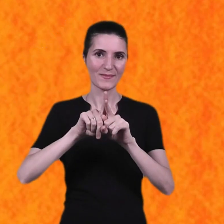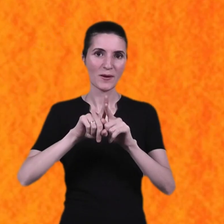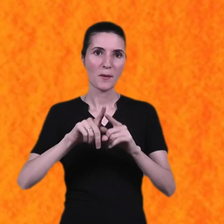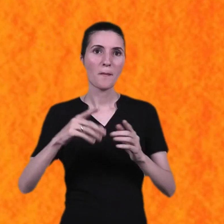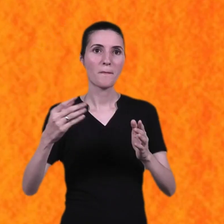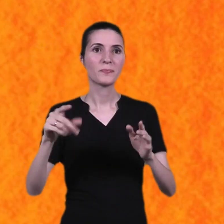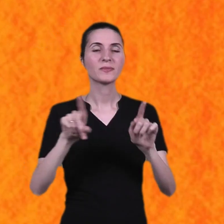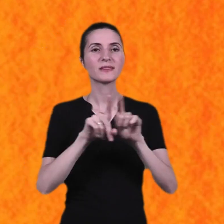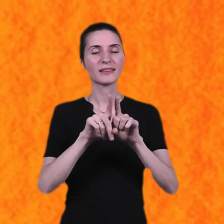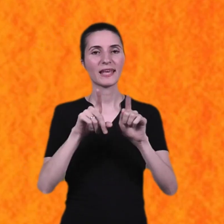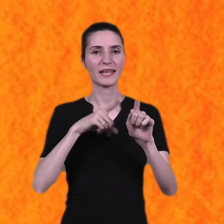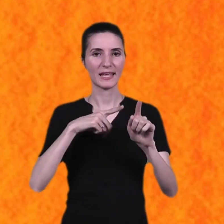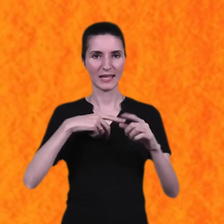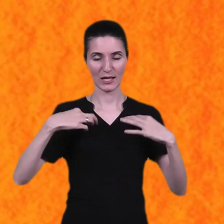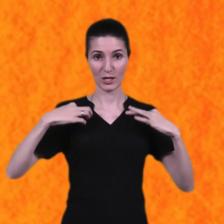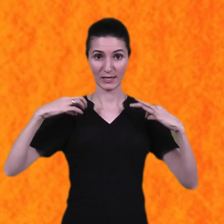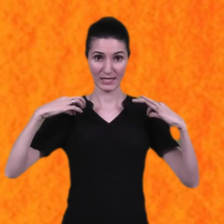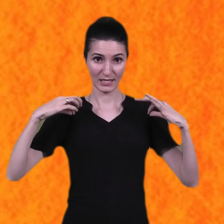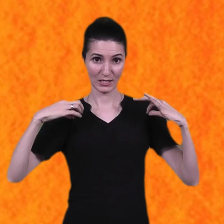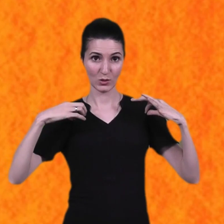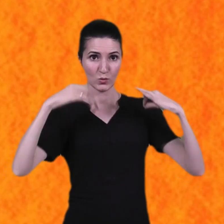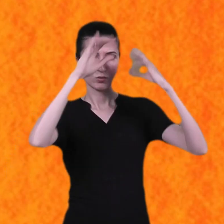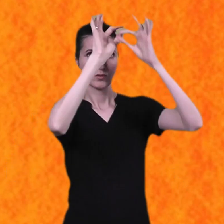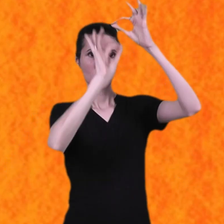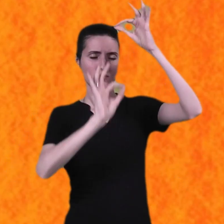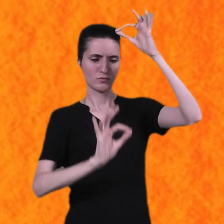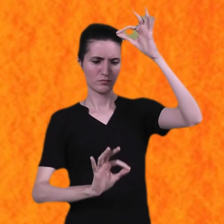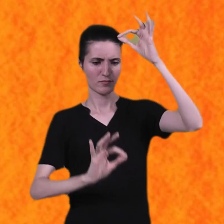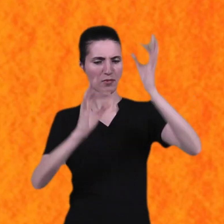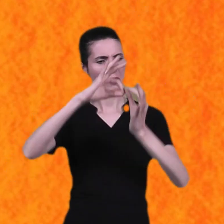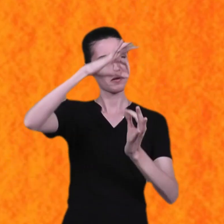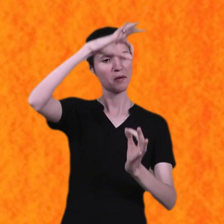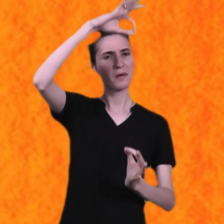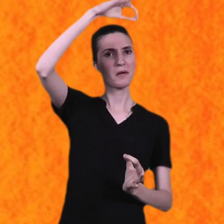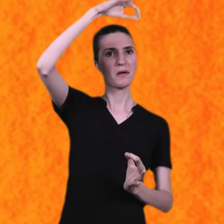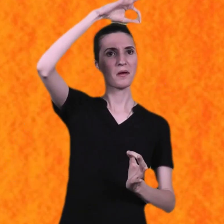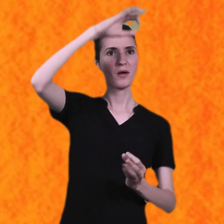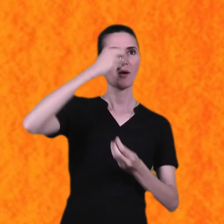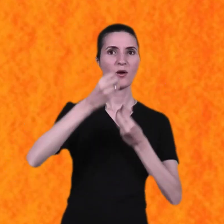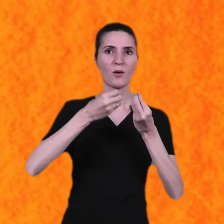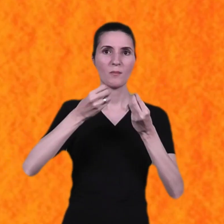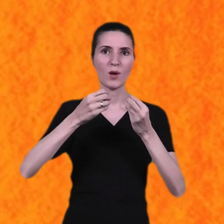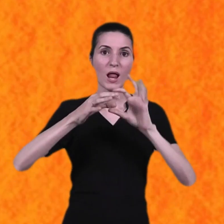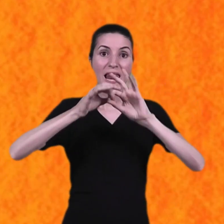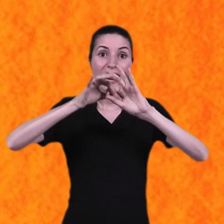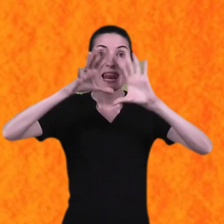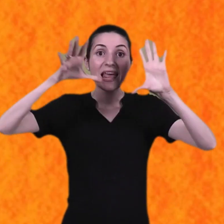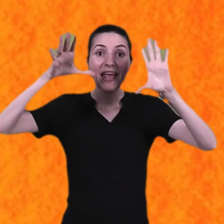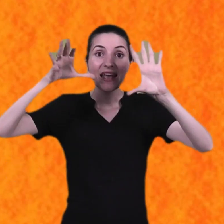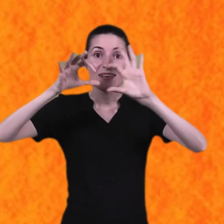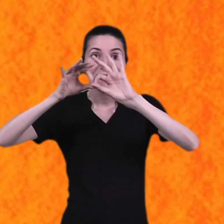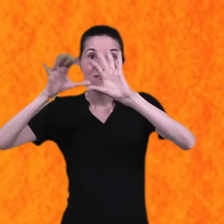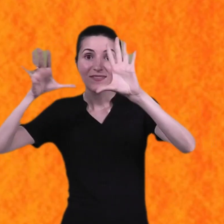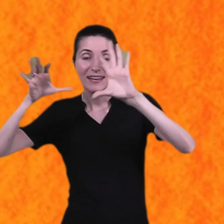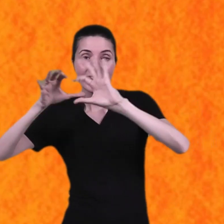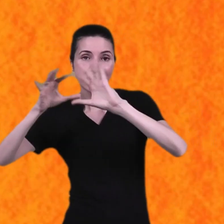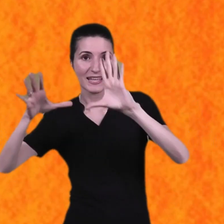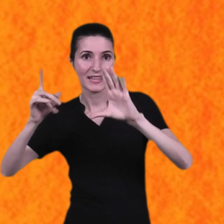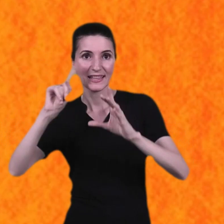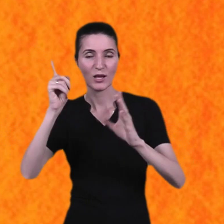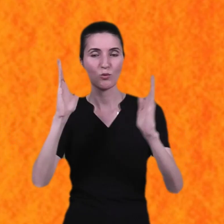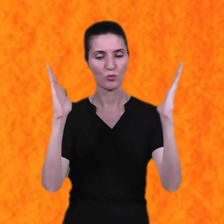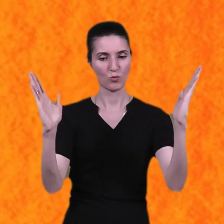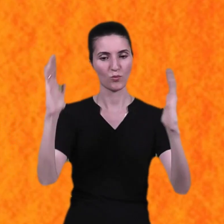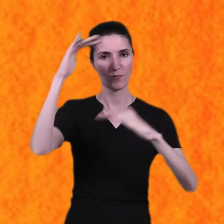dela, tem um tecido. E esse tecido vai lá para baixo e lá para cima. O que significa isso? É uma arte livre. É